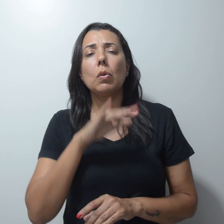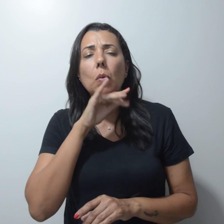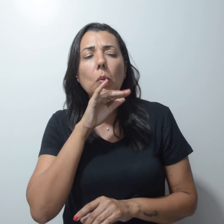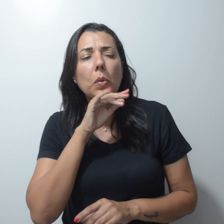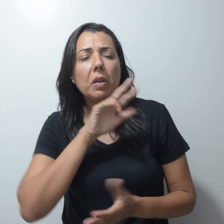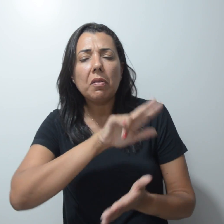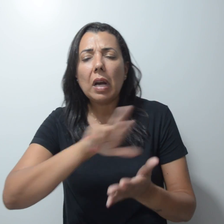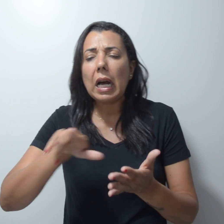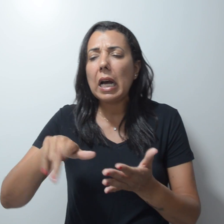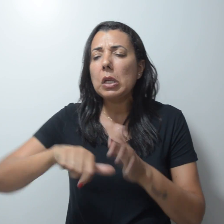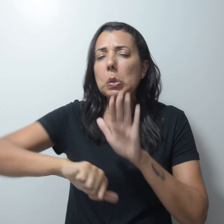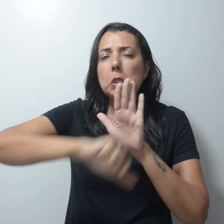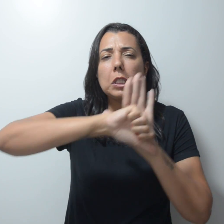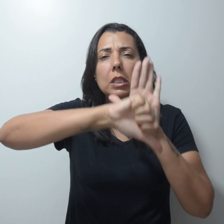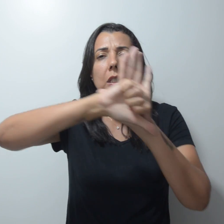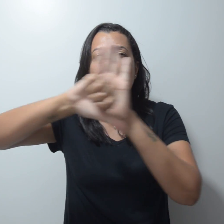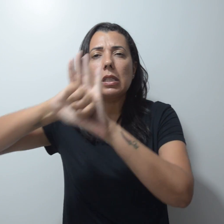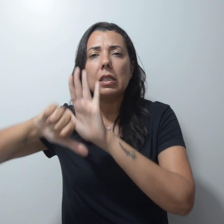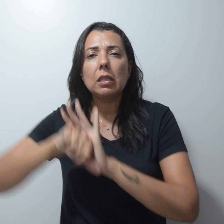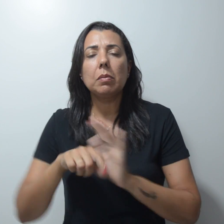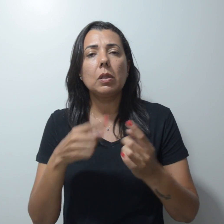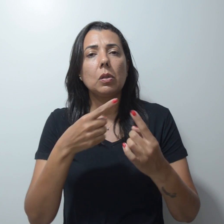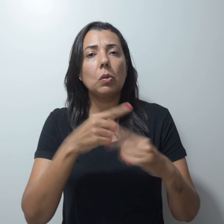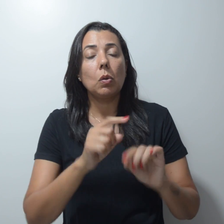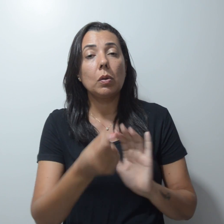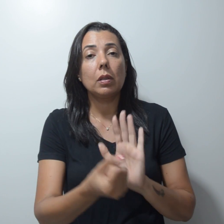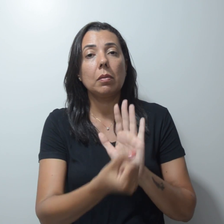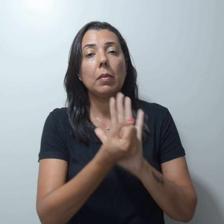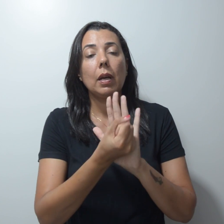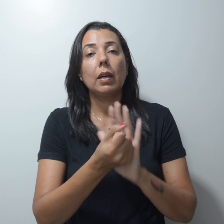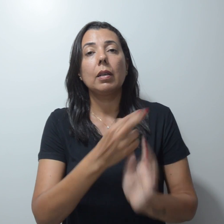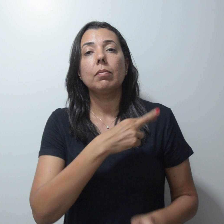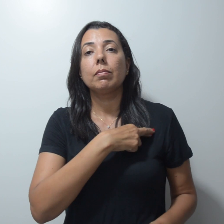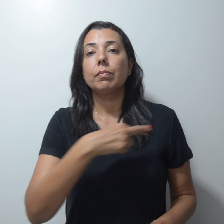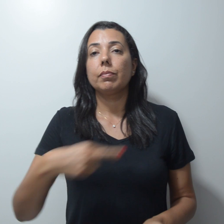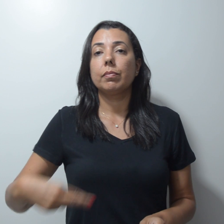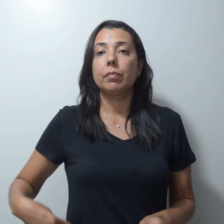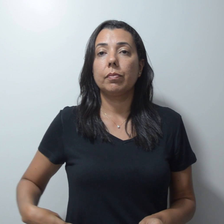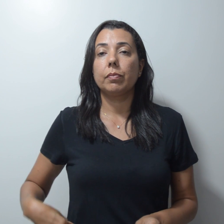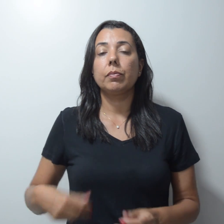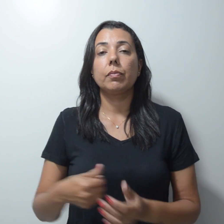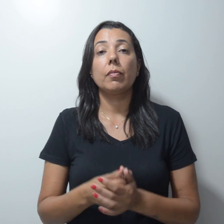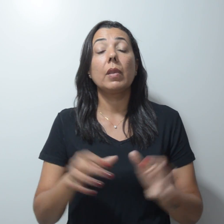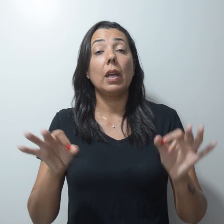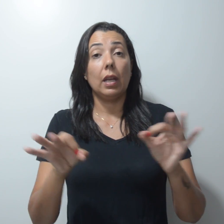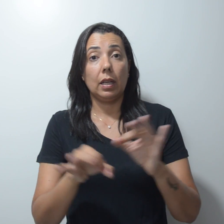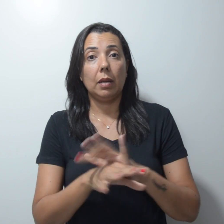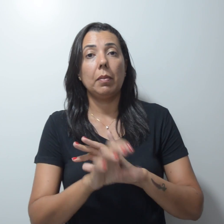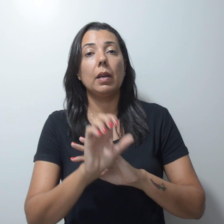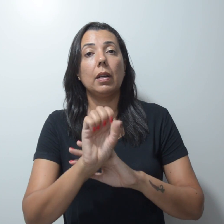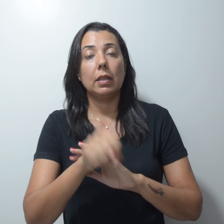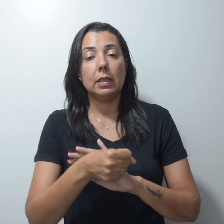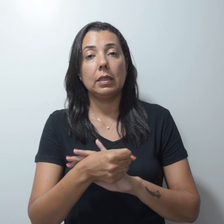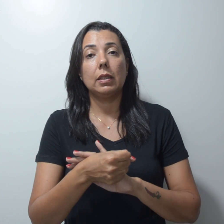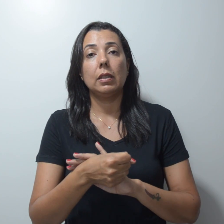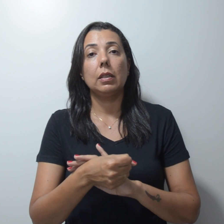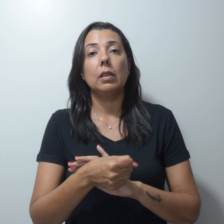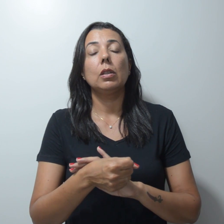ações criminosas contra os símbolos da República. A destruição das sedes dos três poderes